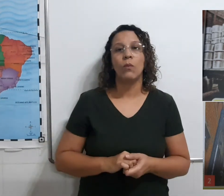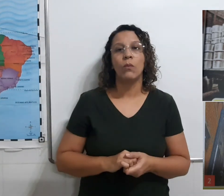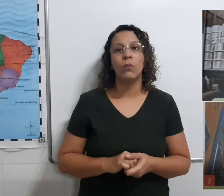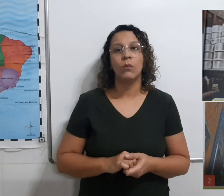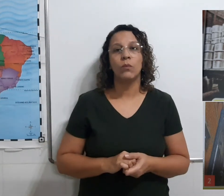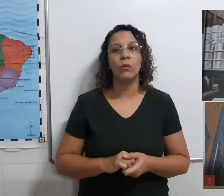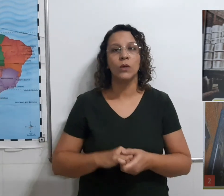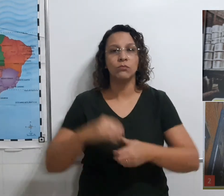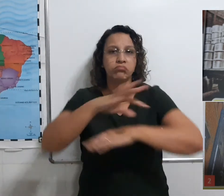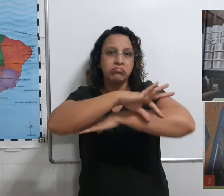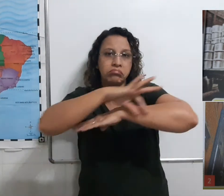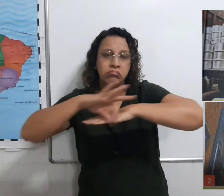arquitetos,